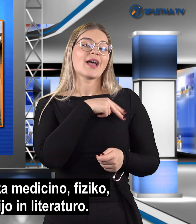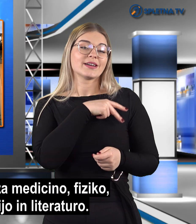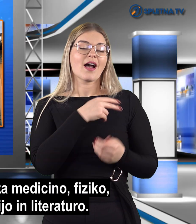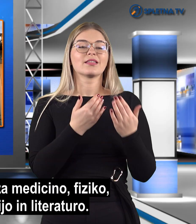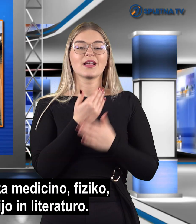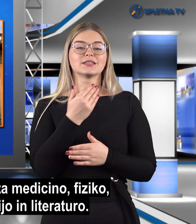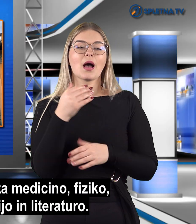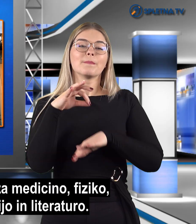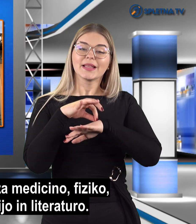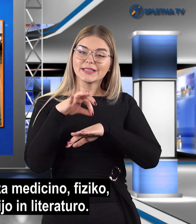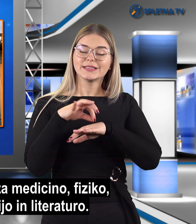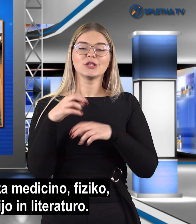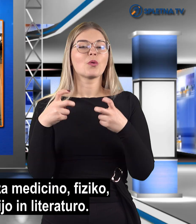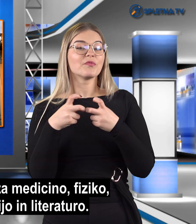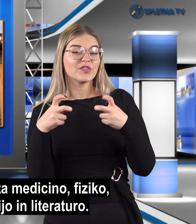in literaturo.